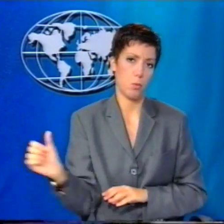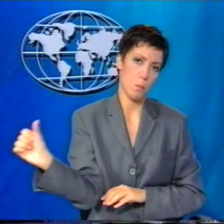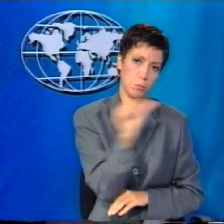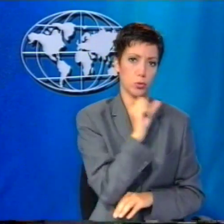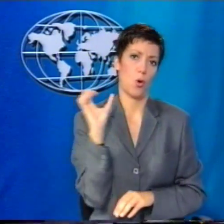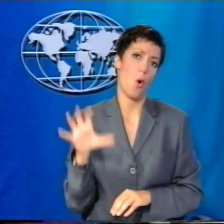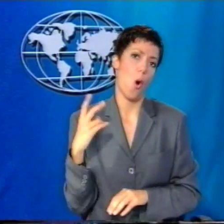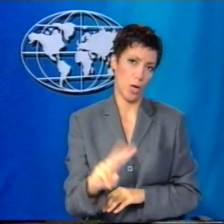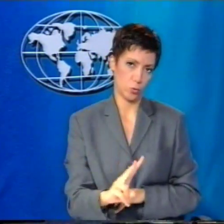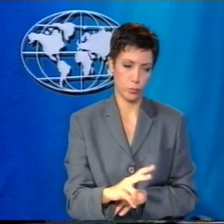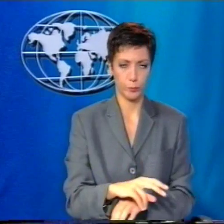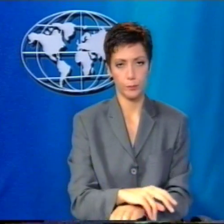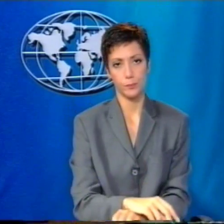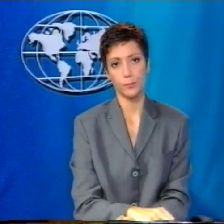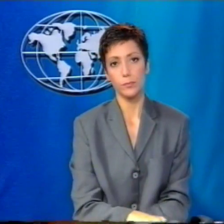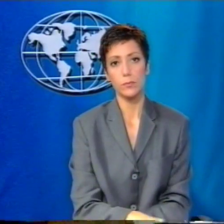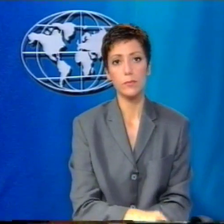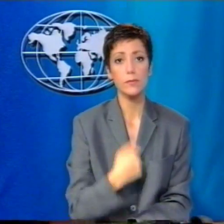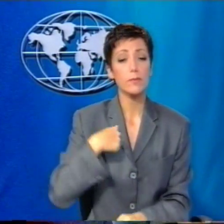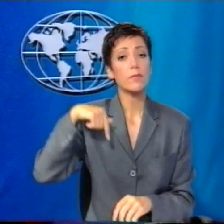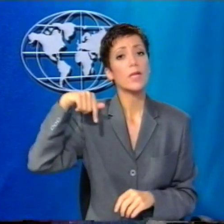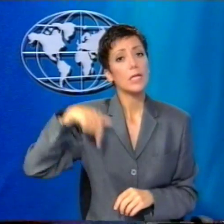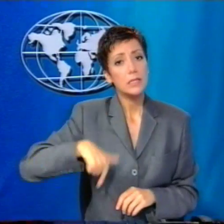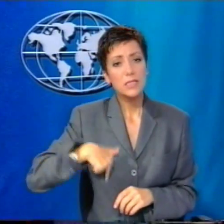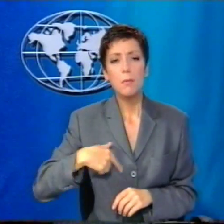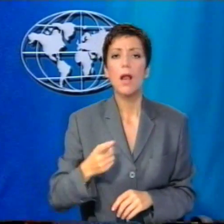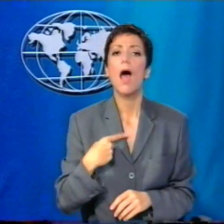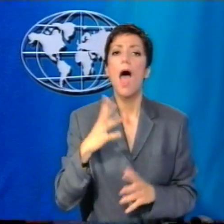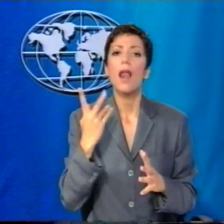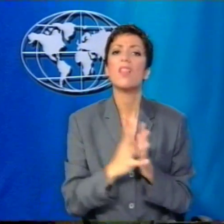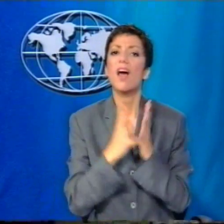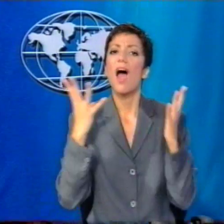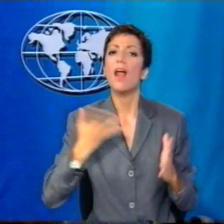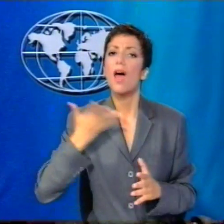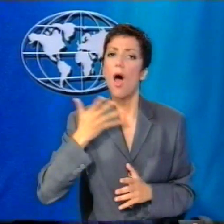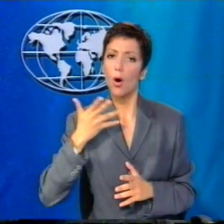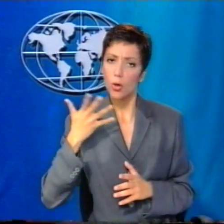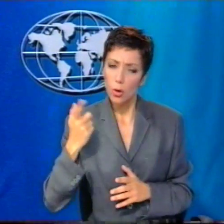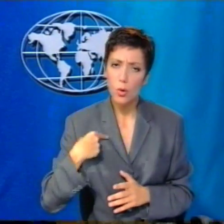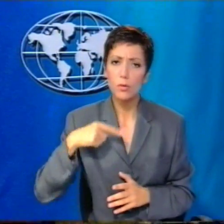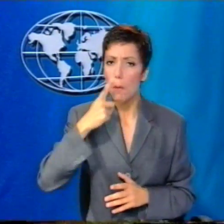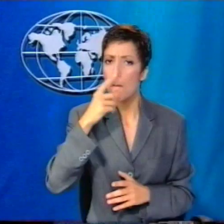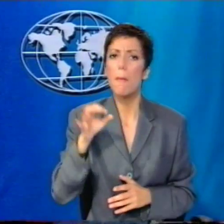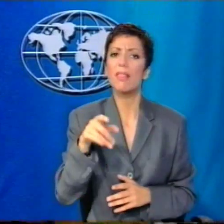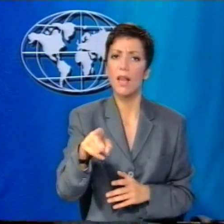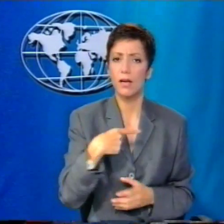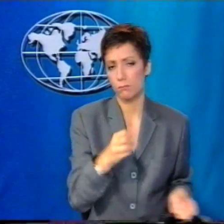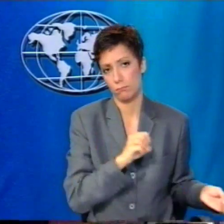Στον εισαγγελέα Μυτιλίνης οδηγείται σήμερα ο 19χρονος Χαράλαμπος Κατσούλας, ο οποίος δήλωσε μετανιωμένος για το θάνατο του πατριού